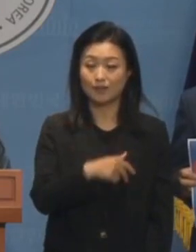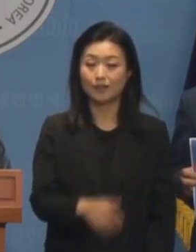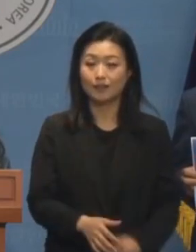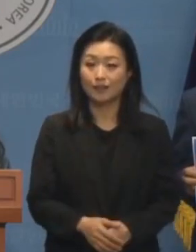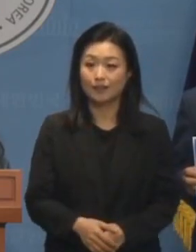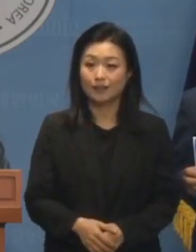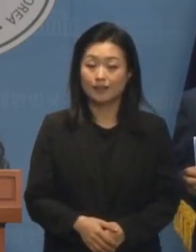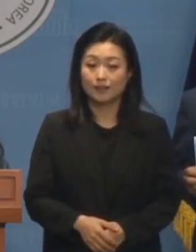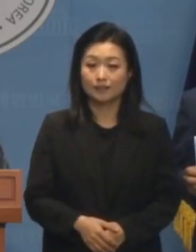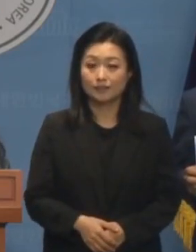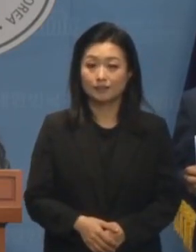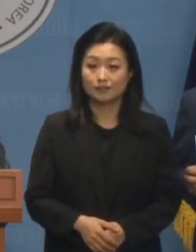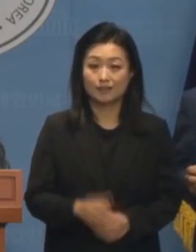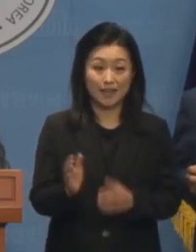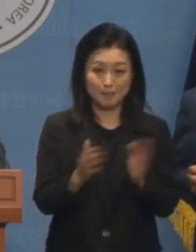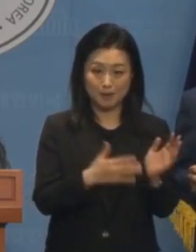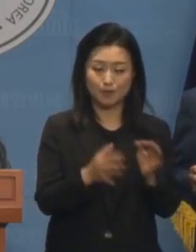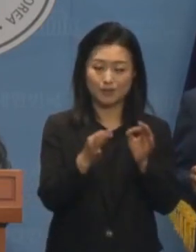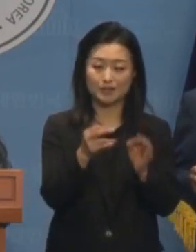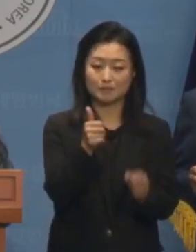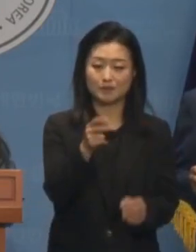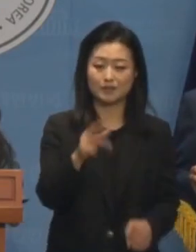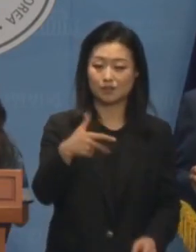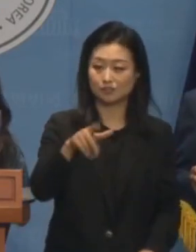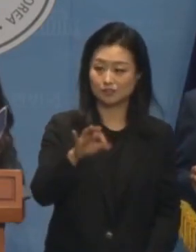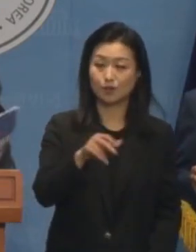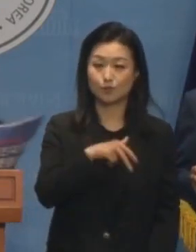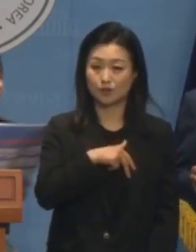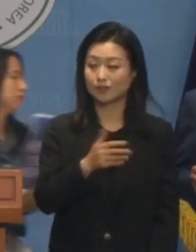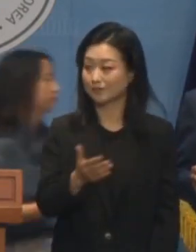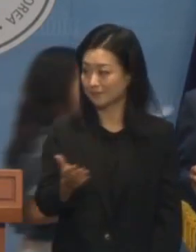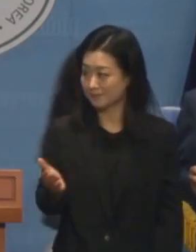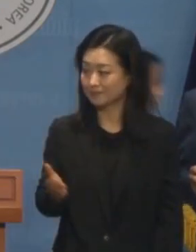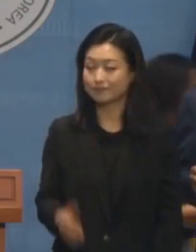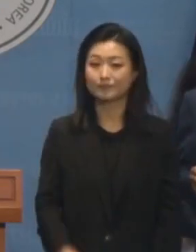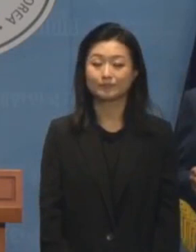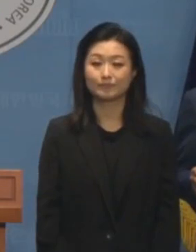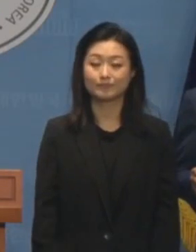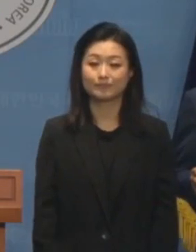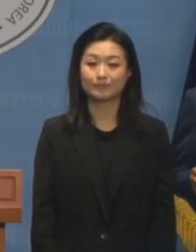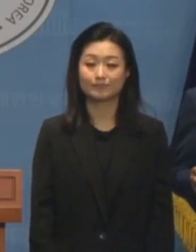다음으로는 더불어민주당 김현정 의원님께서 발언해 주시겠습니다.